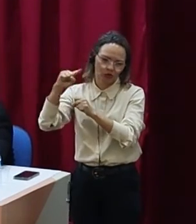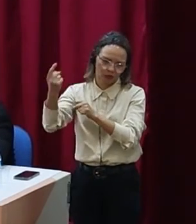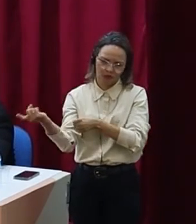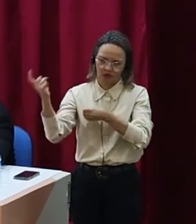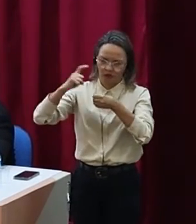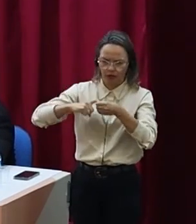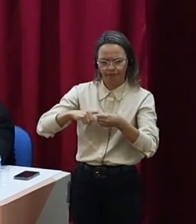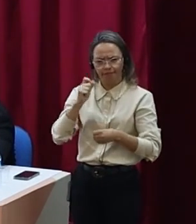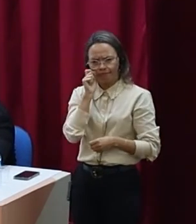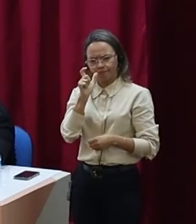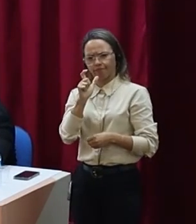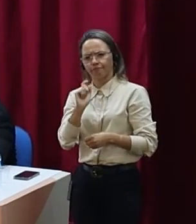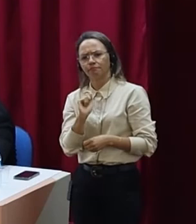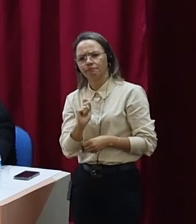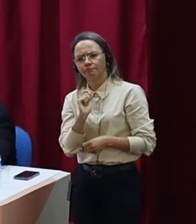creía.